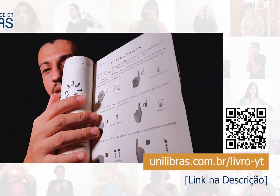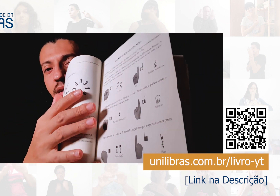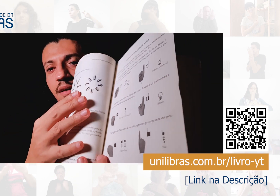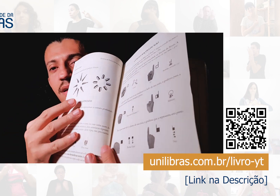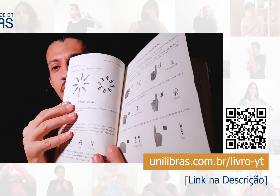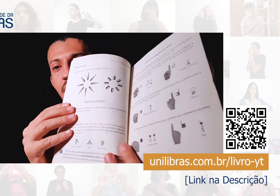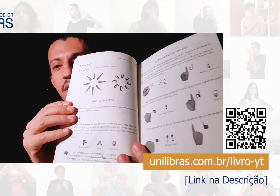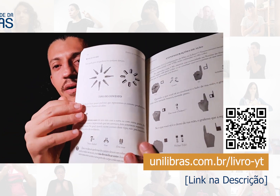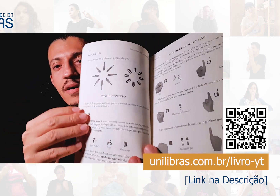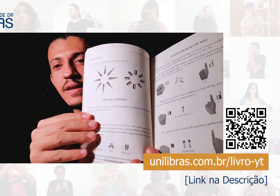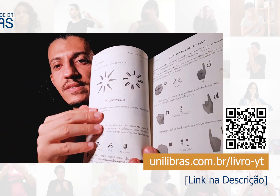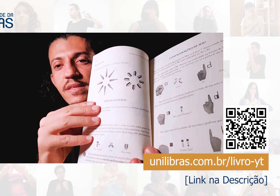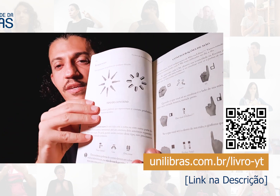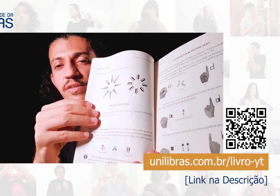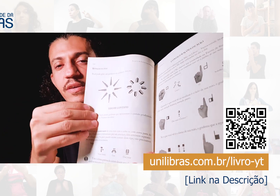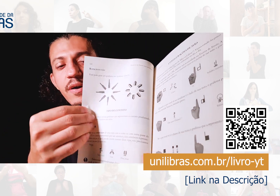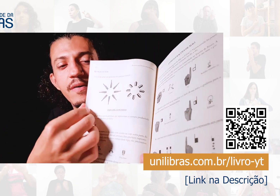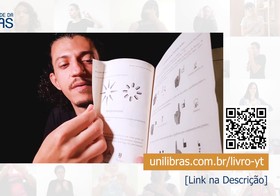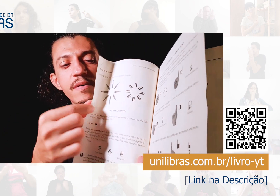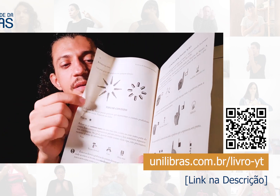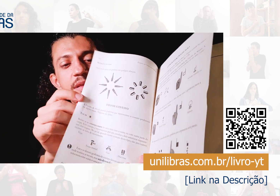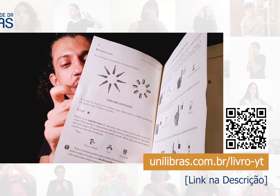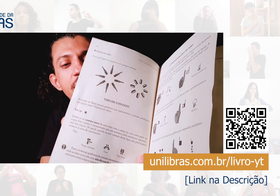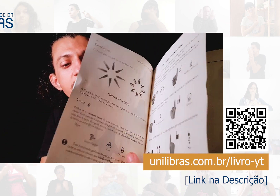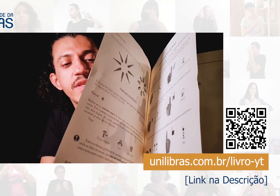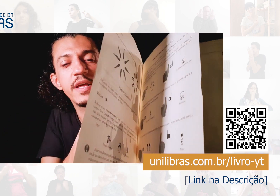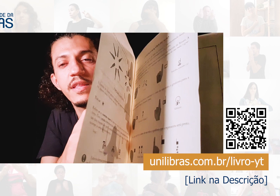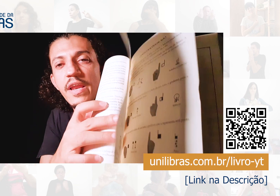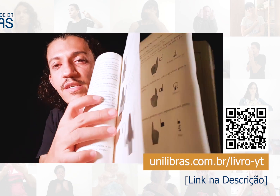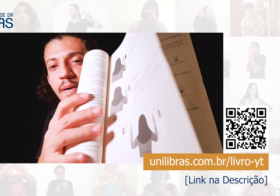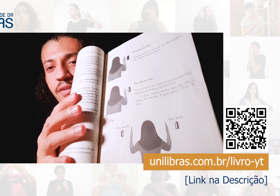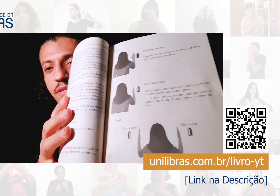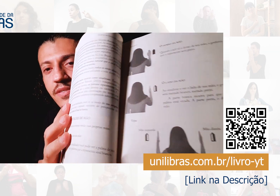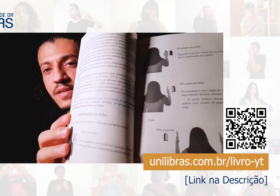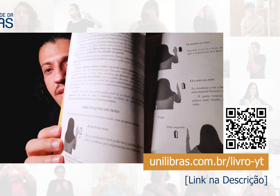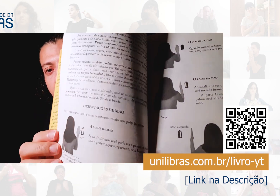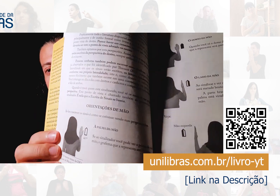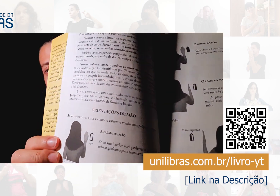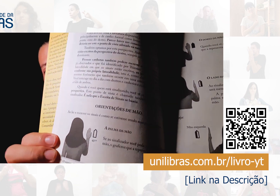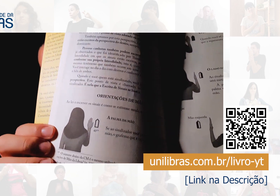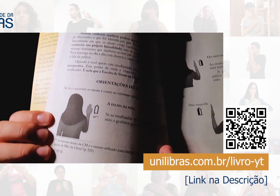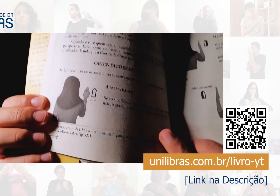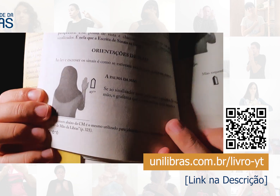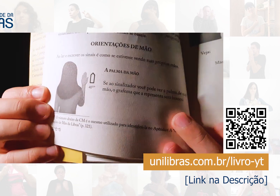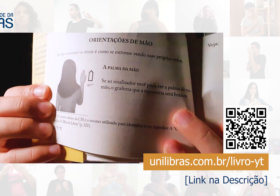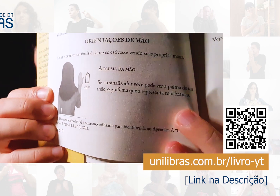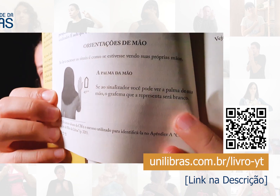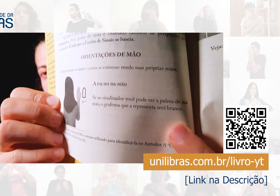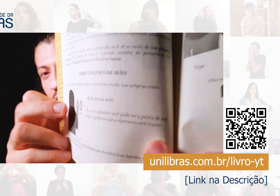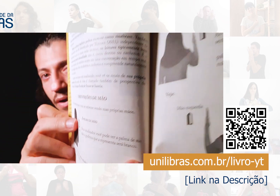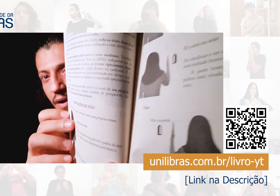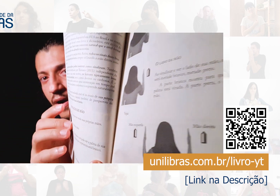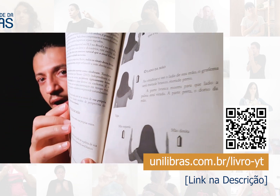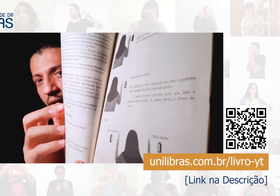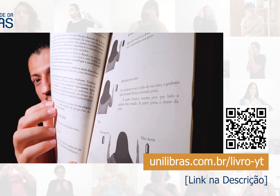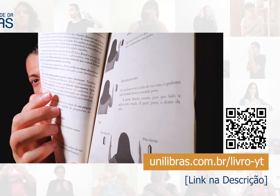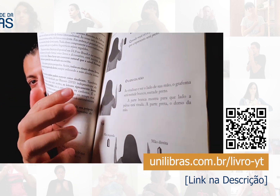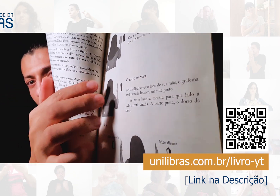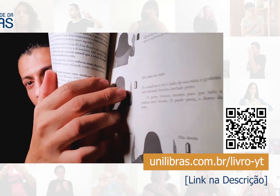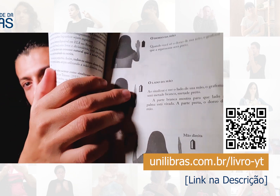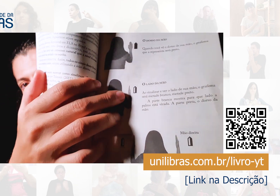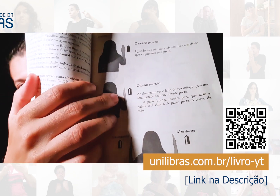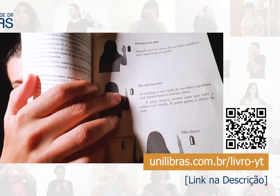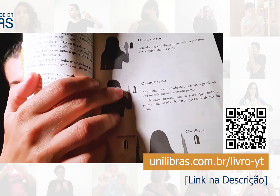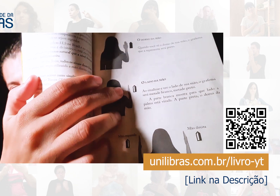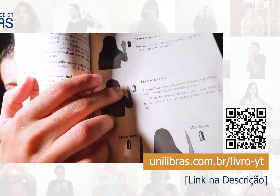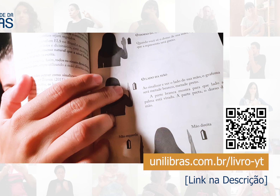antes. Aqui, ó, nesse trechinho aqui, ó. Vou ter aqui 3 páginas. Aqui, ó. É o que ela explicou aqui, ó. A